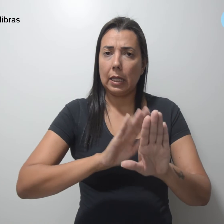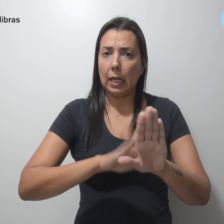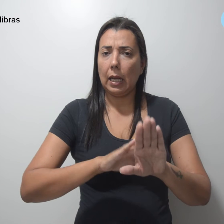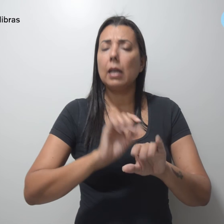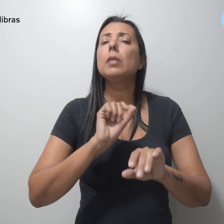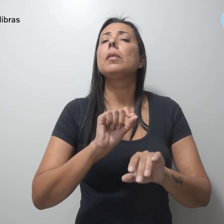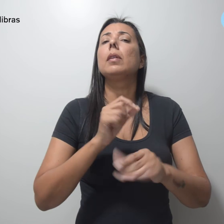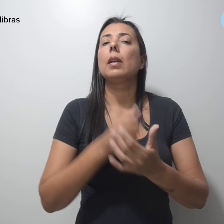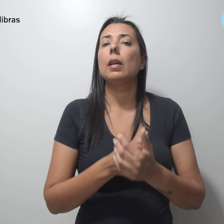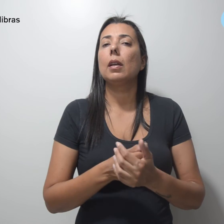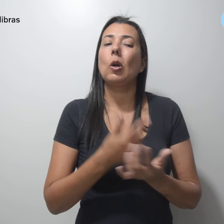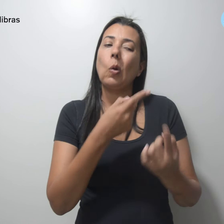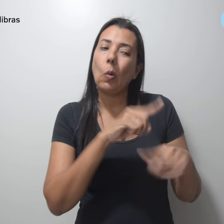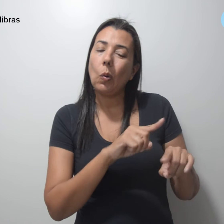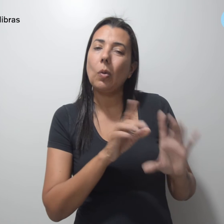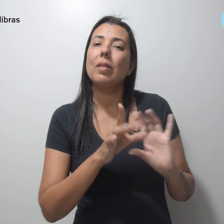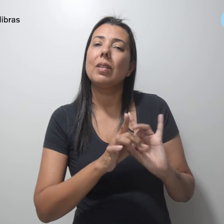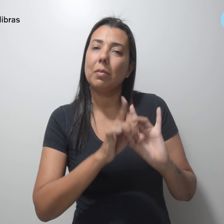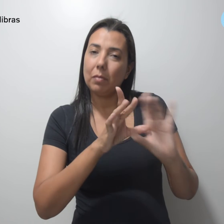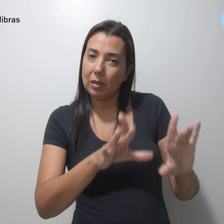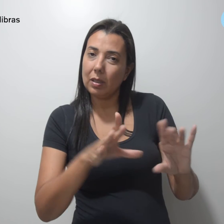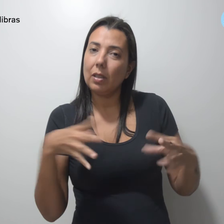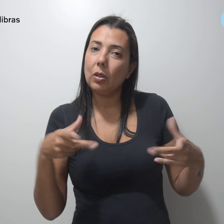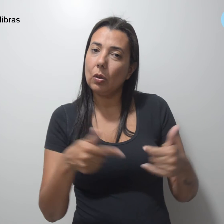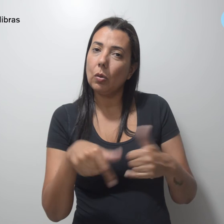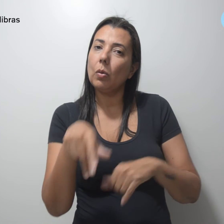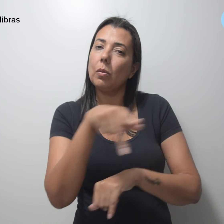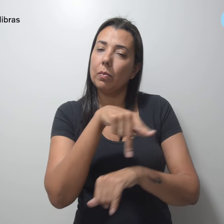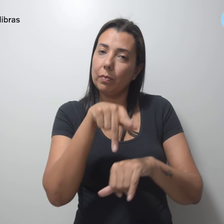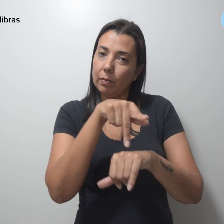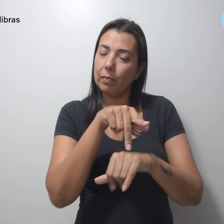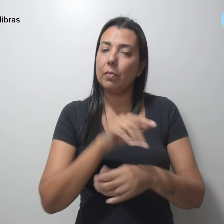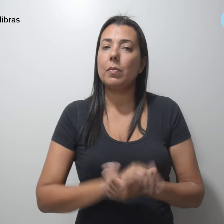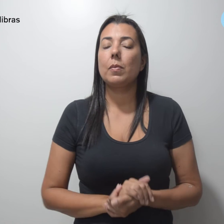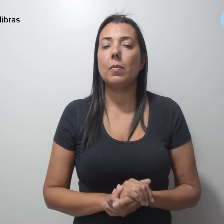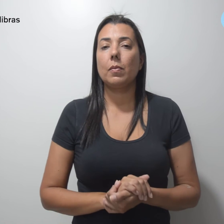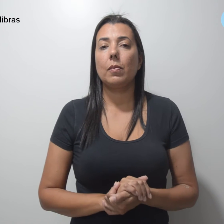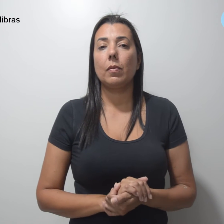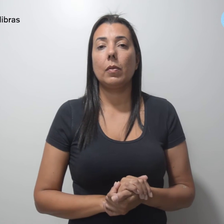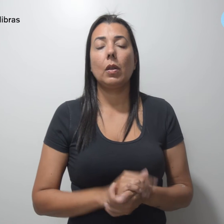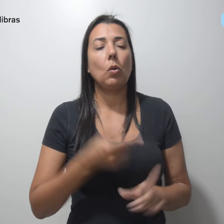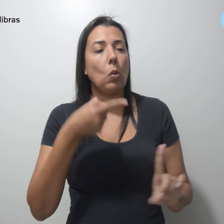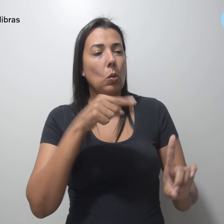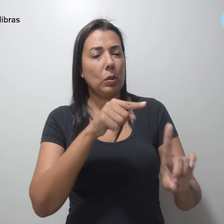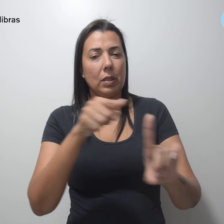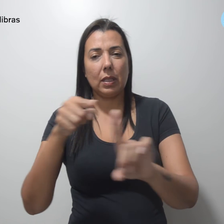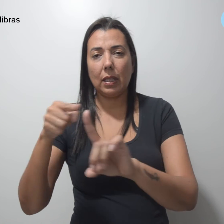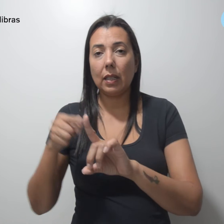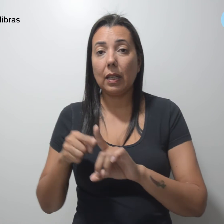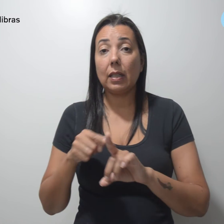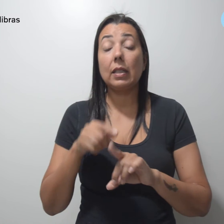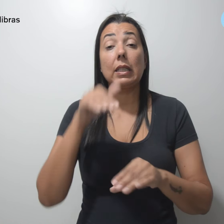passivamente contra a democracia em todo o seu mandato. Os ataques à eleição democrática